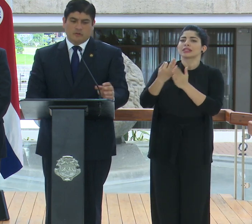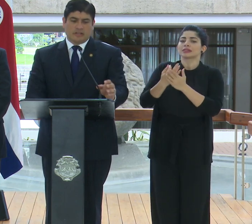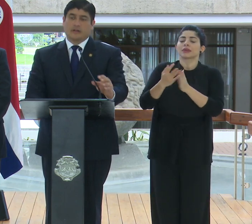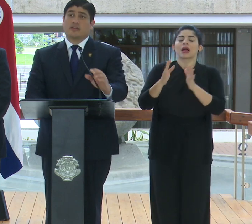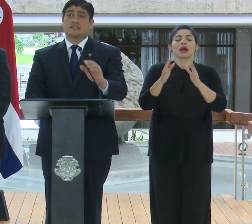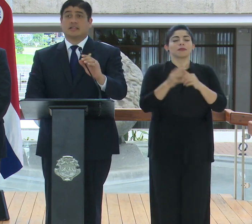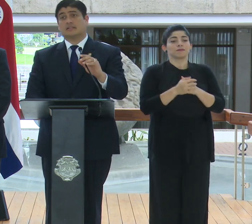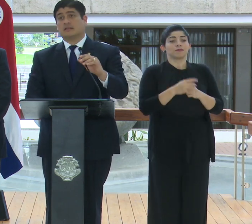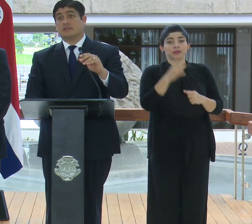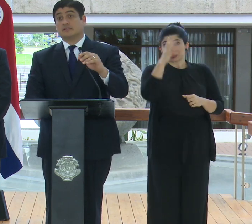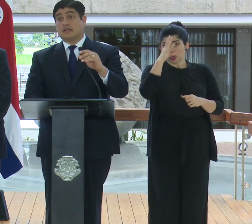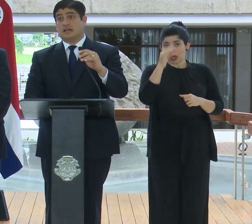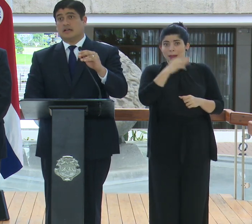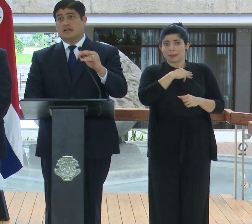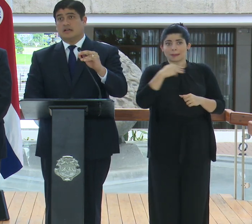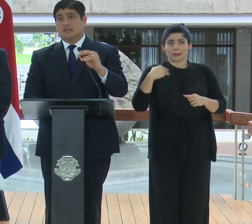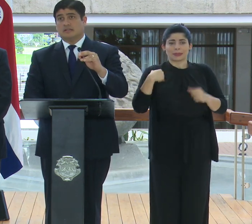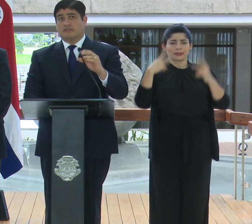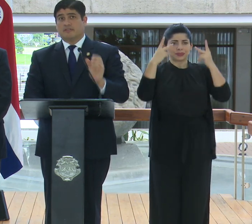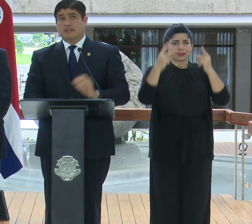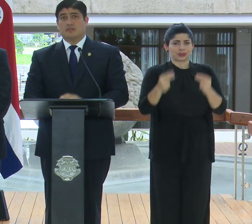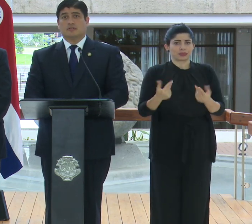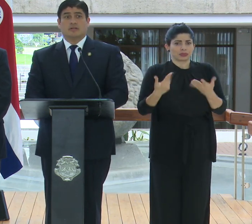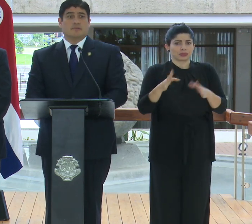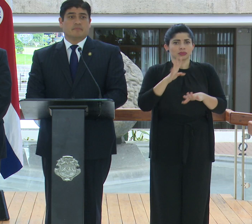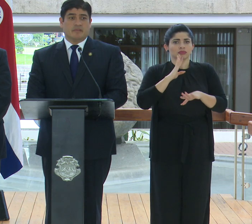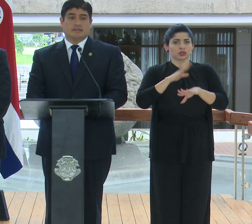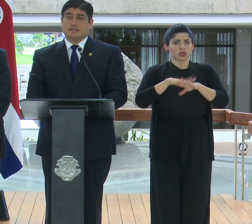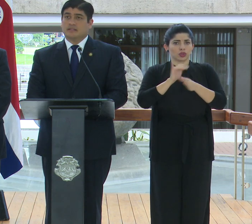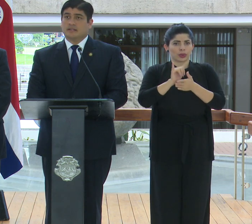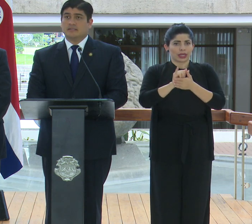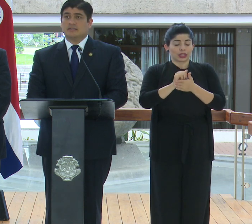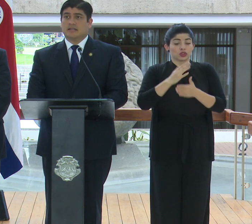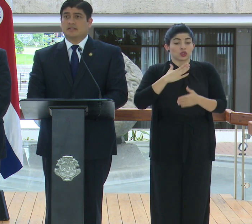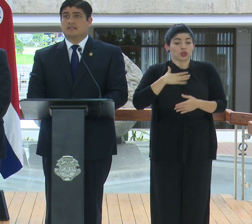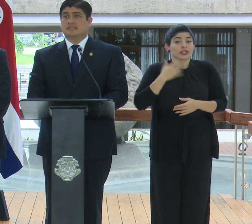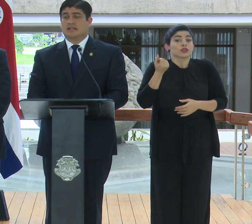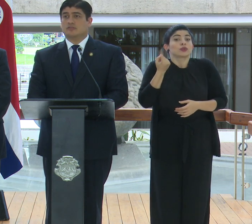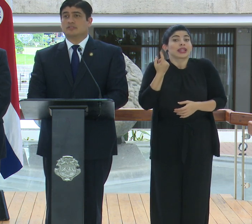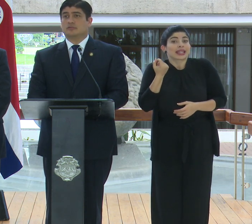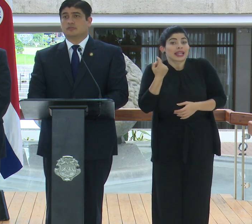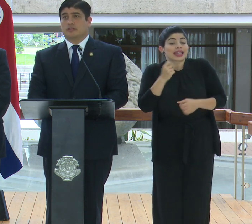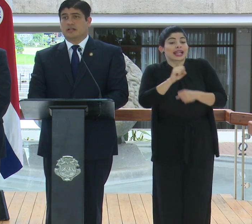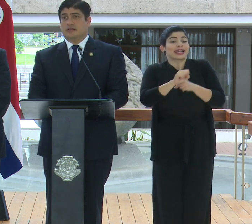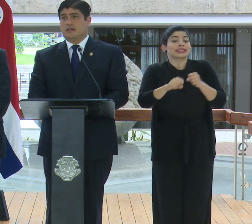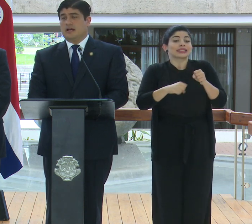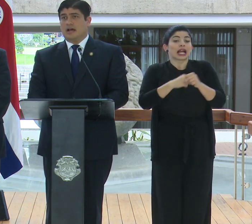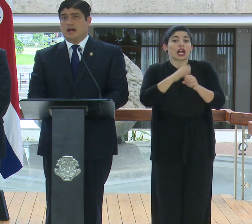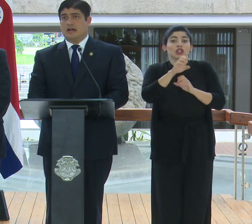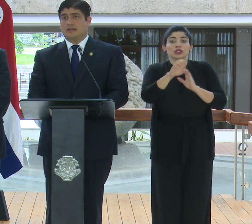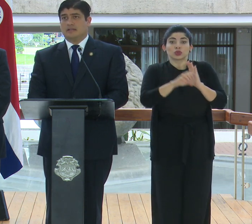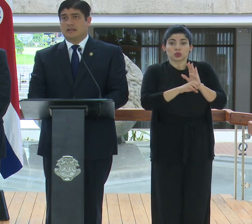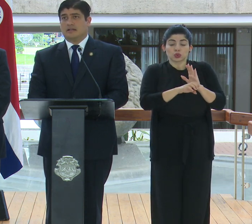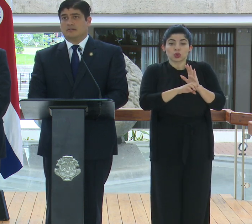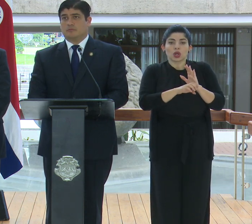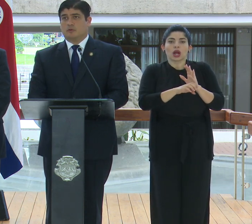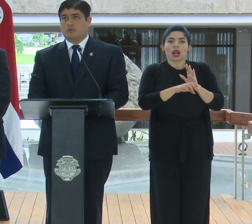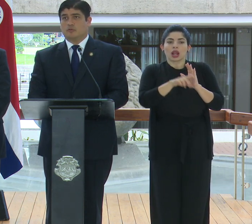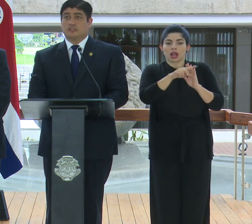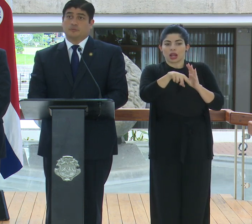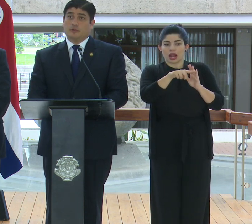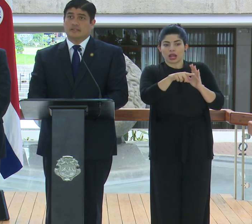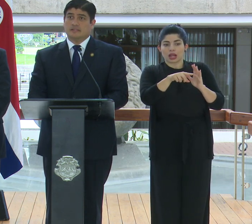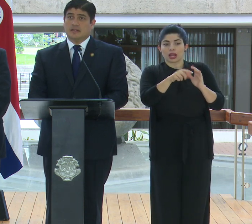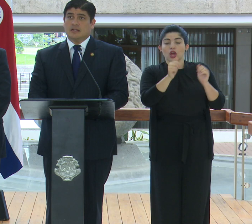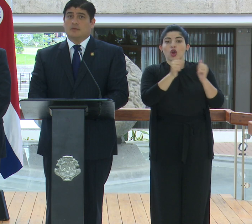Referente a, bueno, ya creo que Hacienda también se ha referido. Mi entender es que la Sala Constitucional ha ya